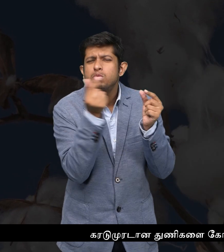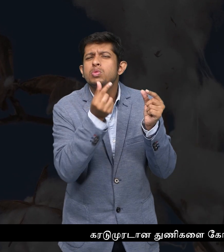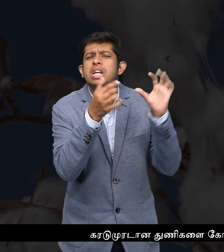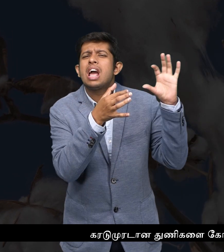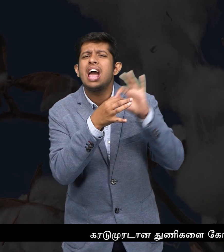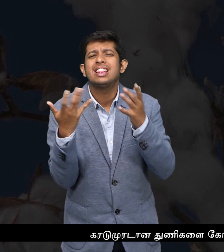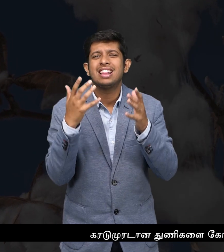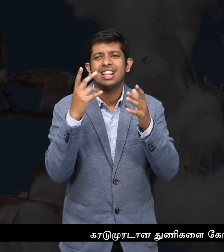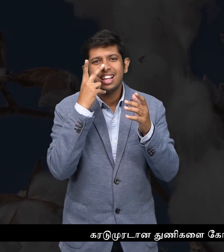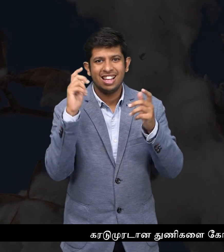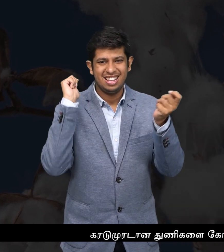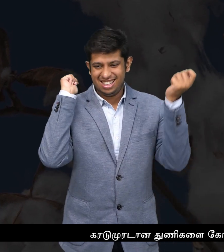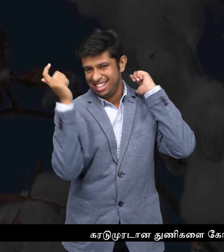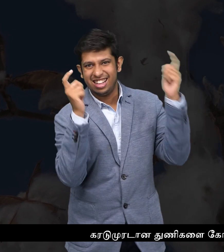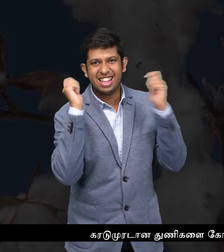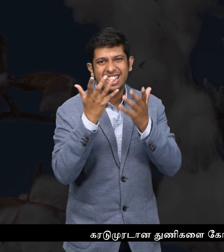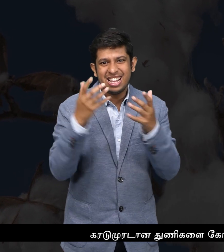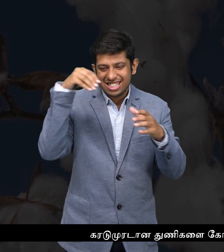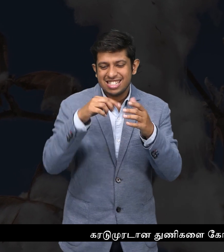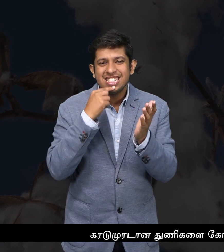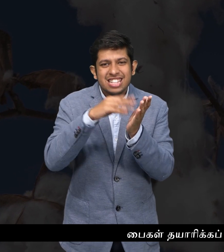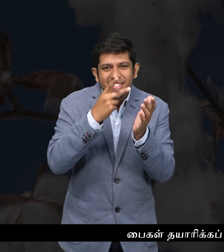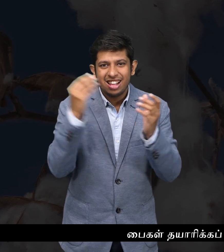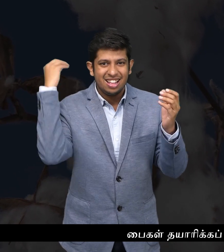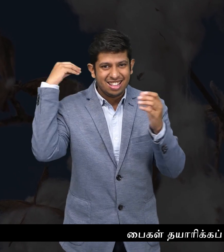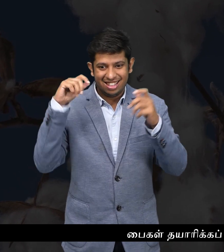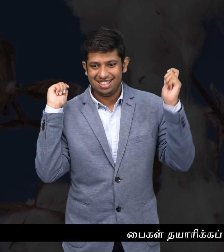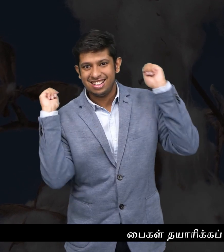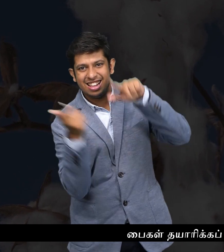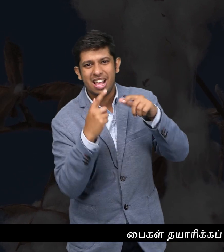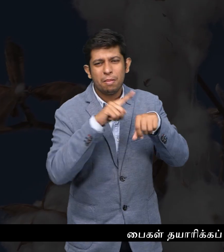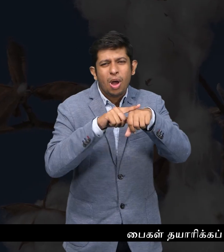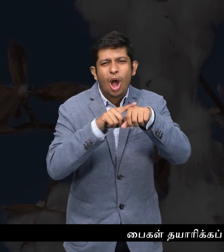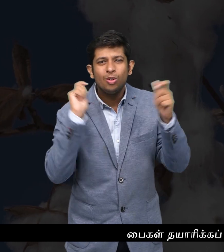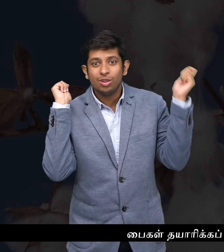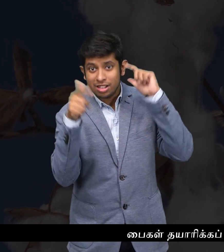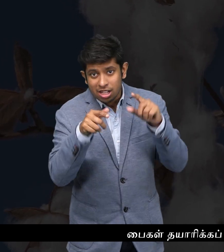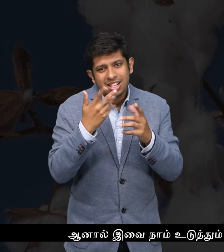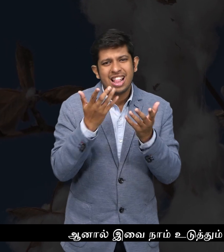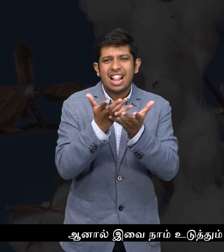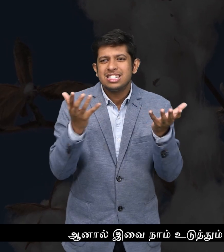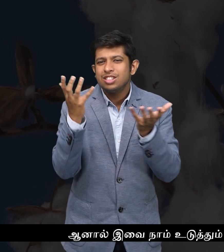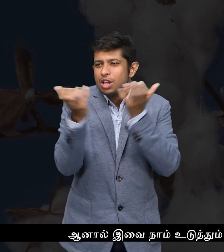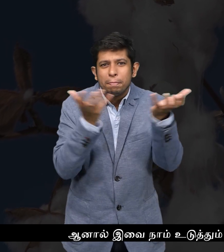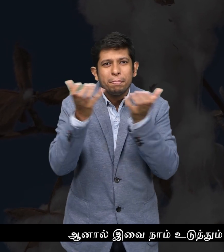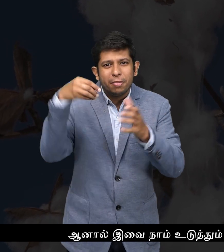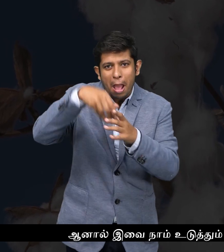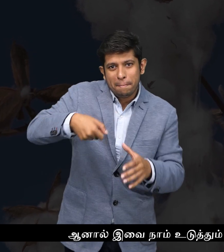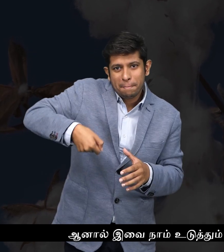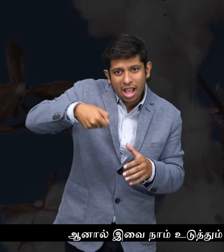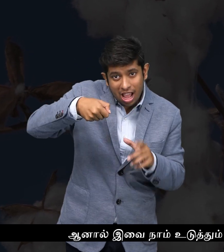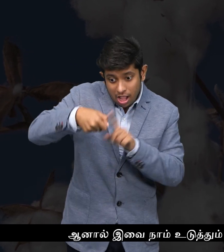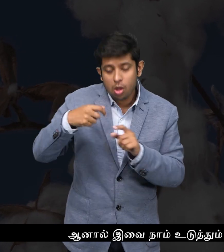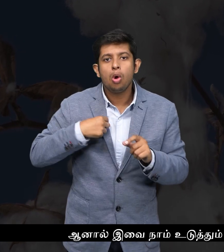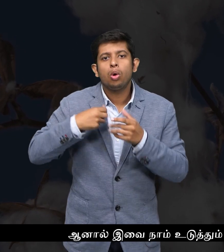கரடுமுரடான துணிகளை கோணி பைகளாக மாற்றி பிற மளிகை பைகள் தயாரிக்க பயன்படுத்தப்படுகின்றன. ஆனால் இவை